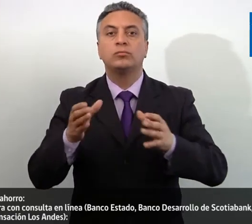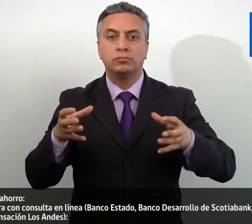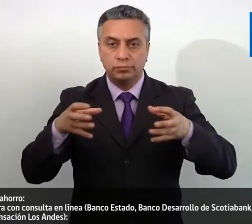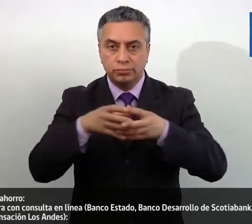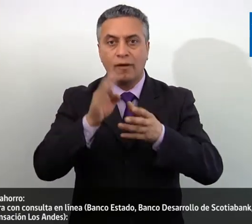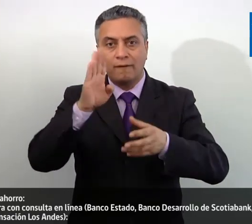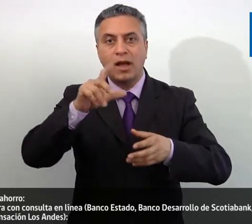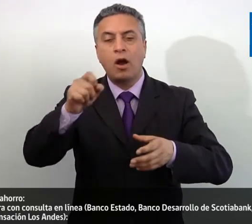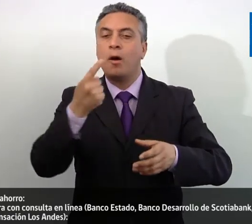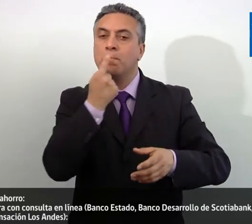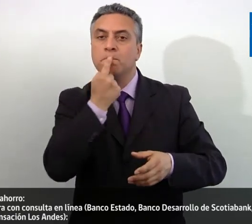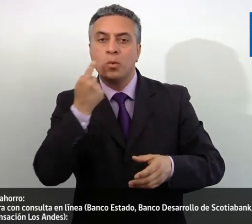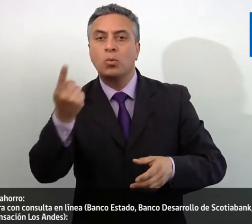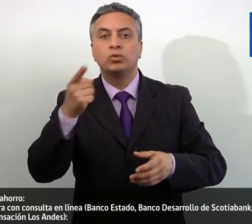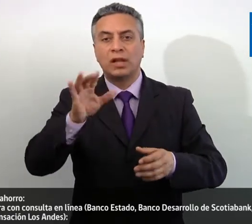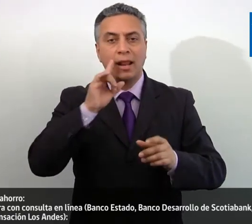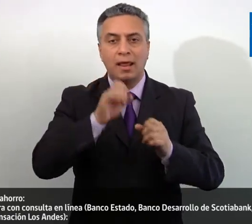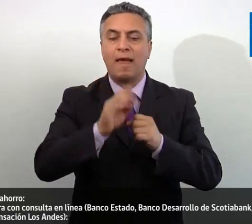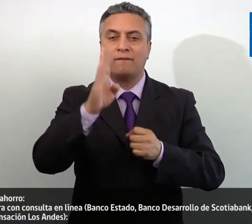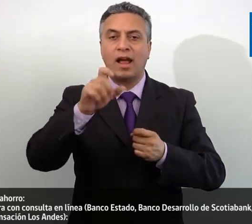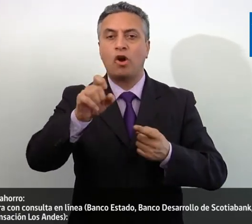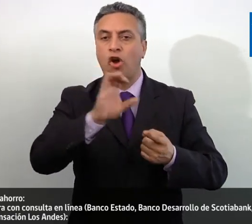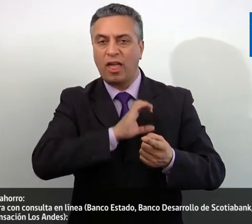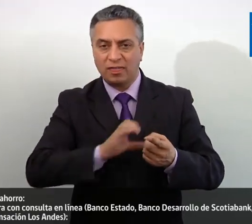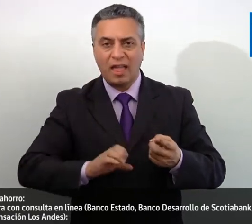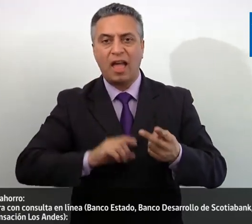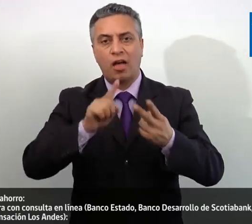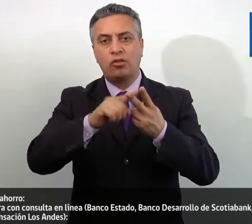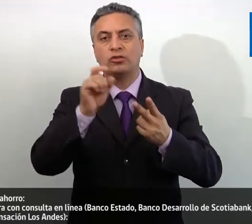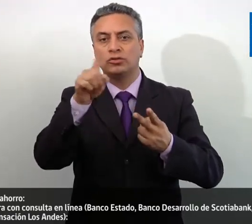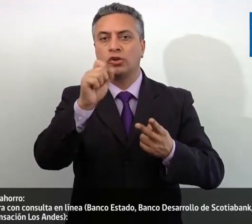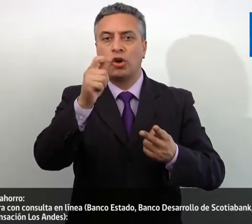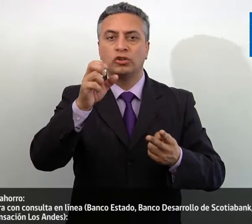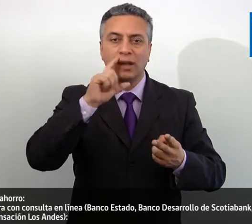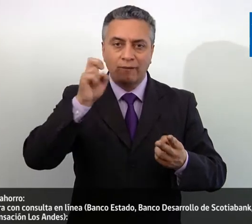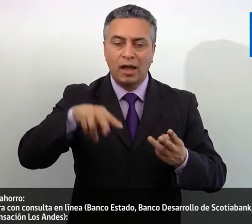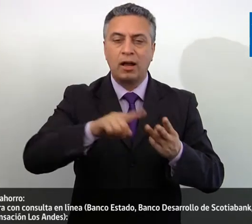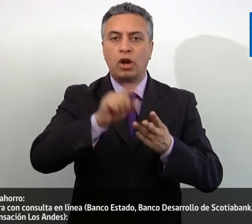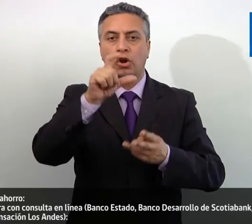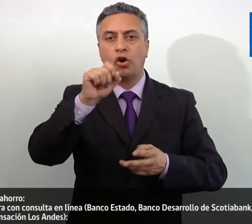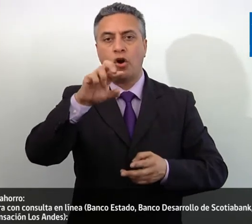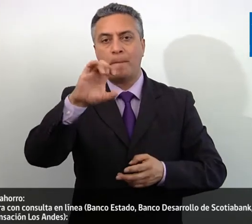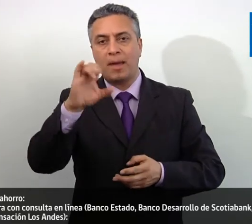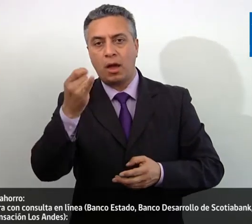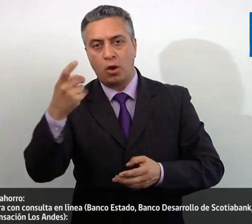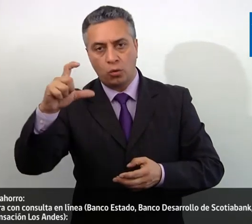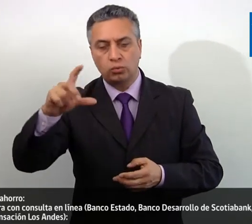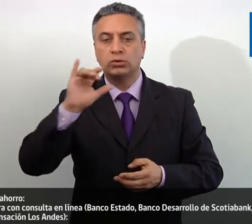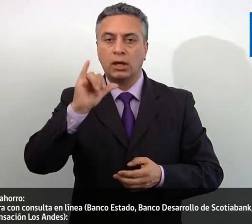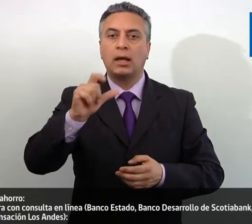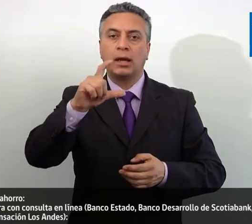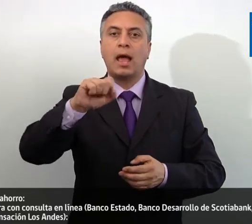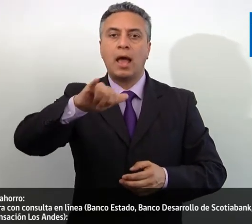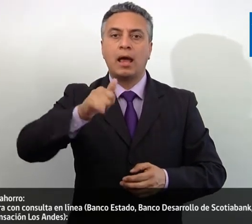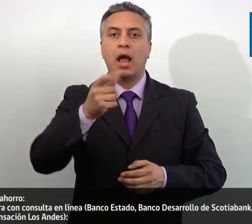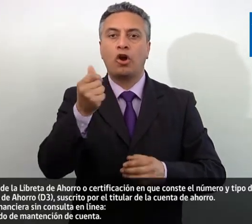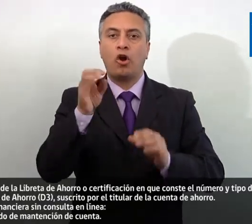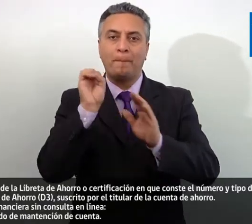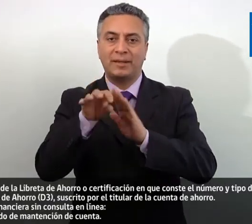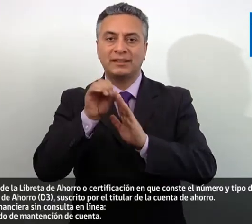con consulta en línea, Banco Estado, Banco de Desarrollo de Scotiabank, Coopeuch y Caja de Compensación Los Andes. Fotocopia de